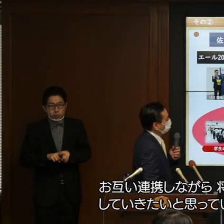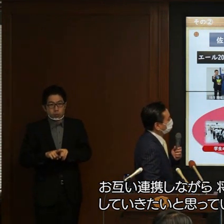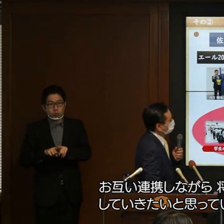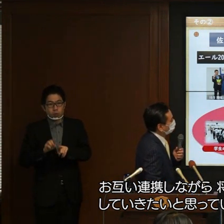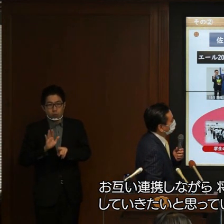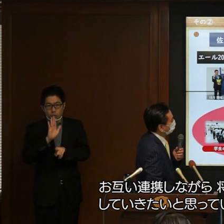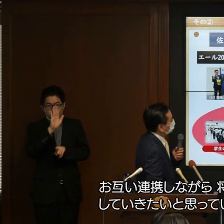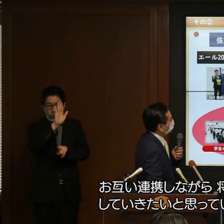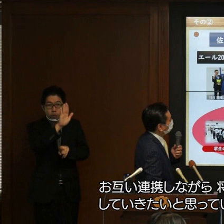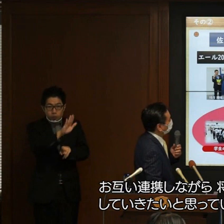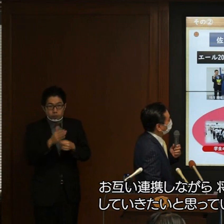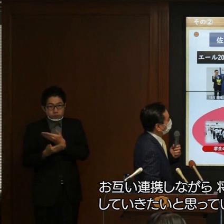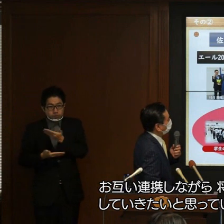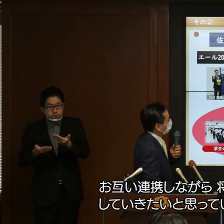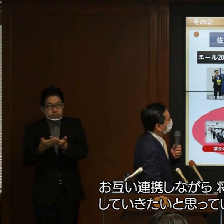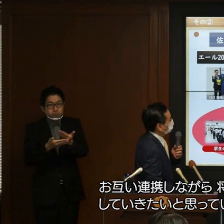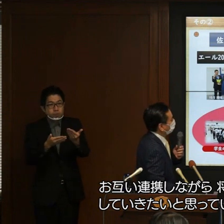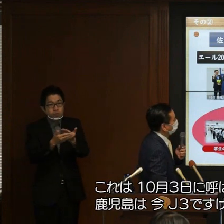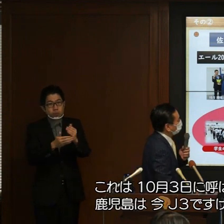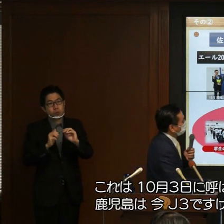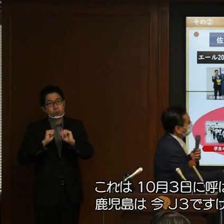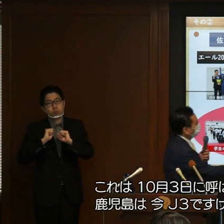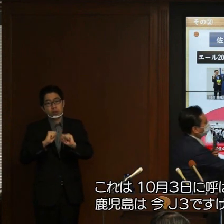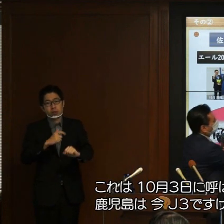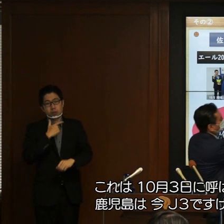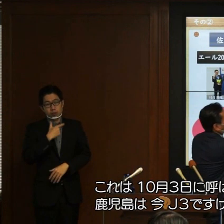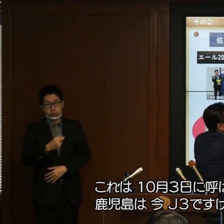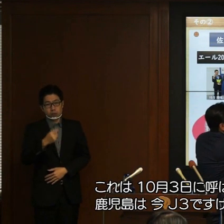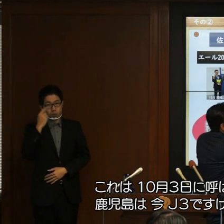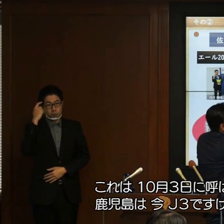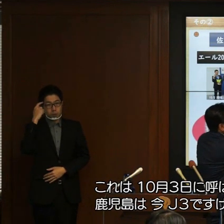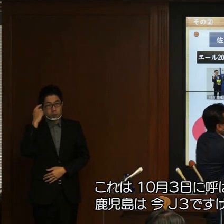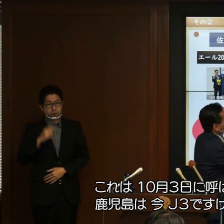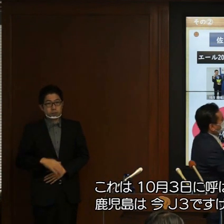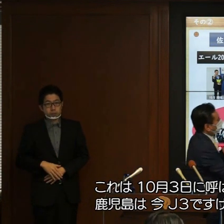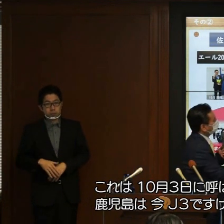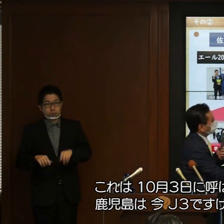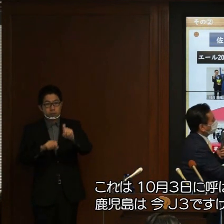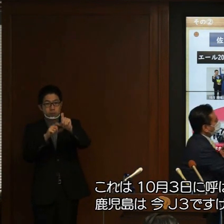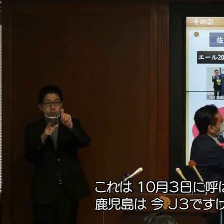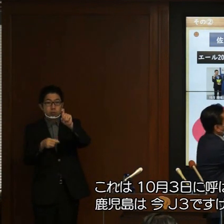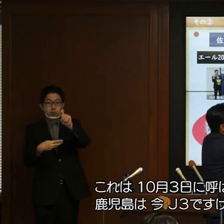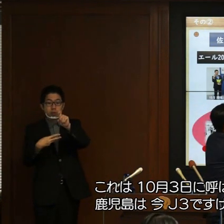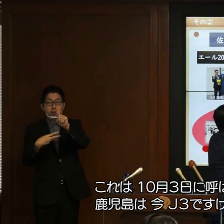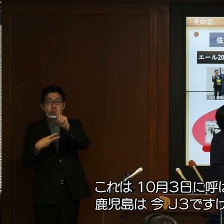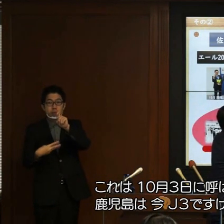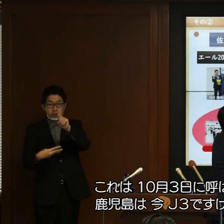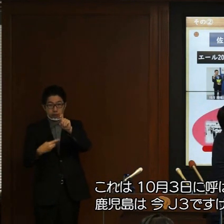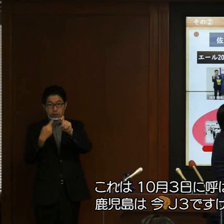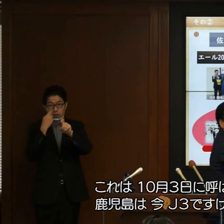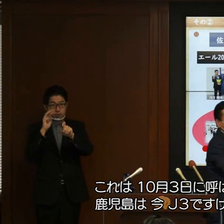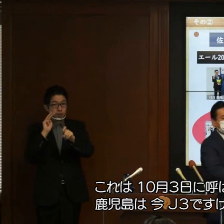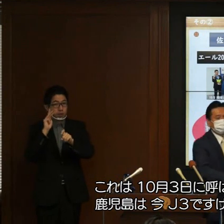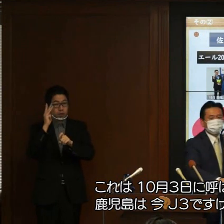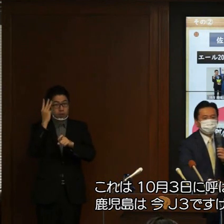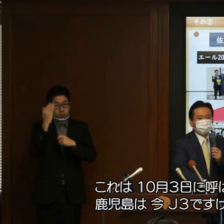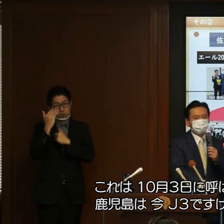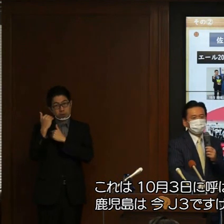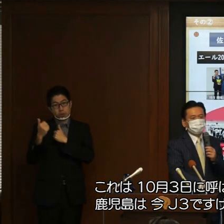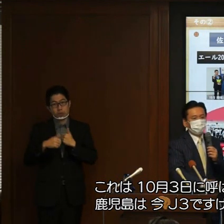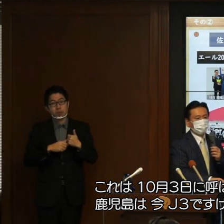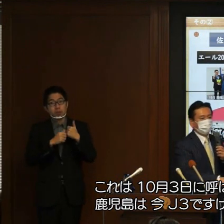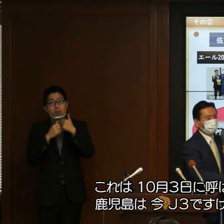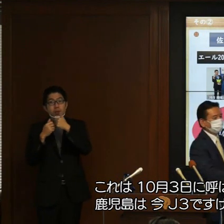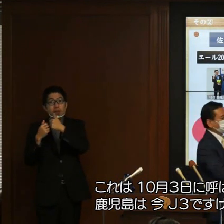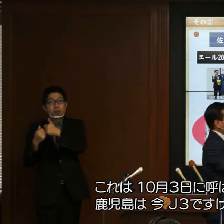をしていきたいと思っています。まあ、これは10月3日に呼ばれて、鹿児島さん今 J3